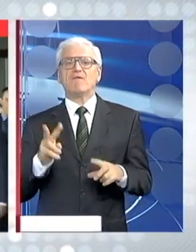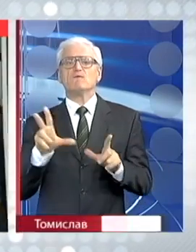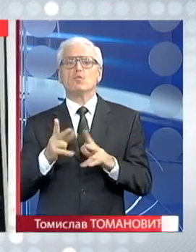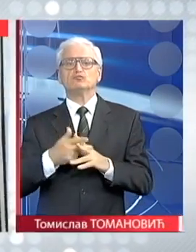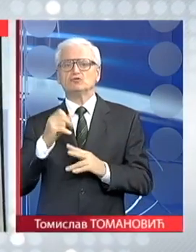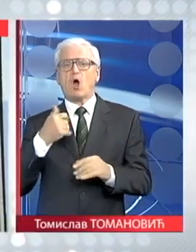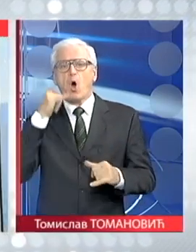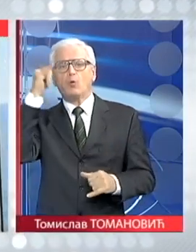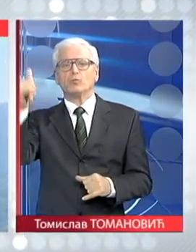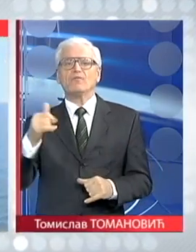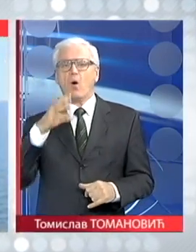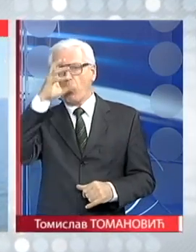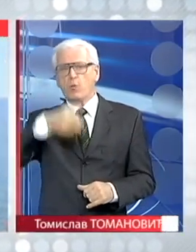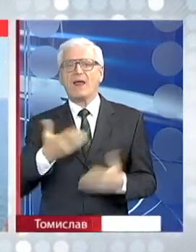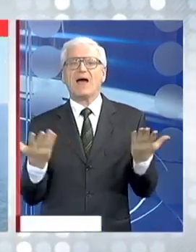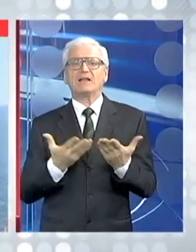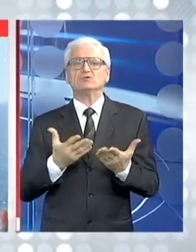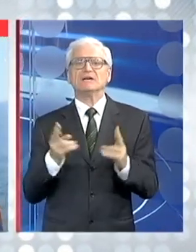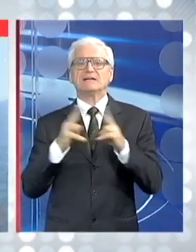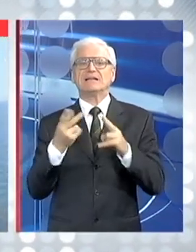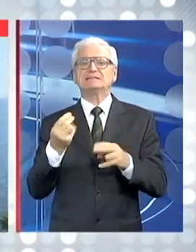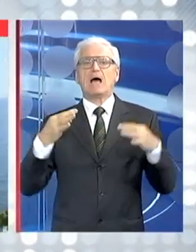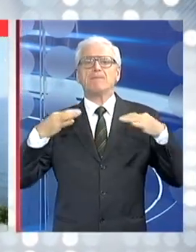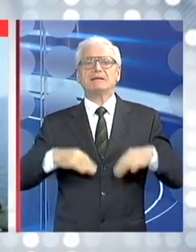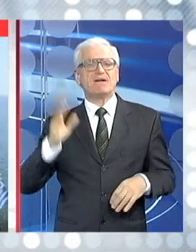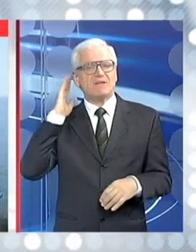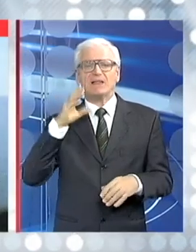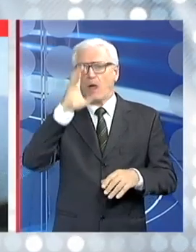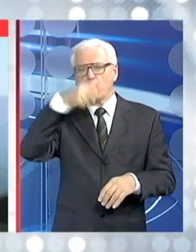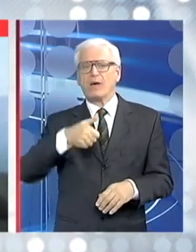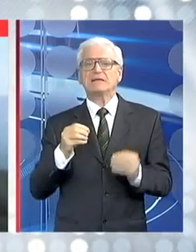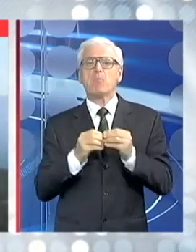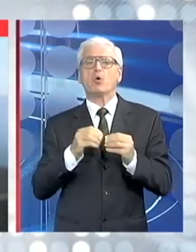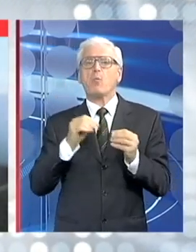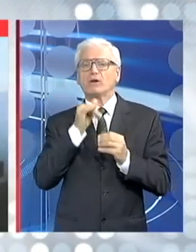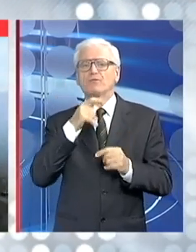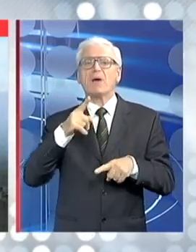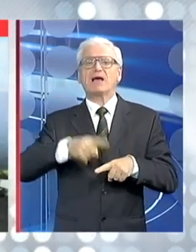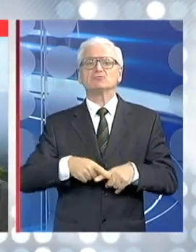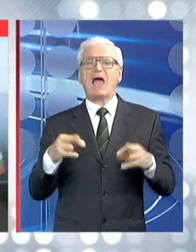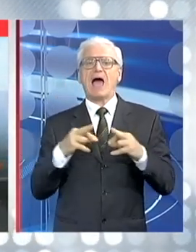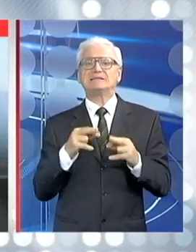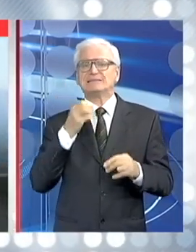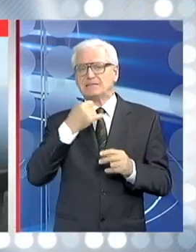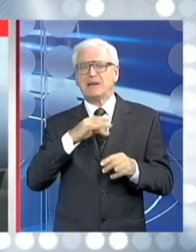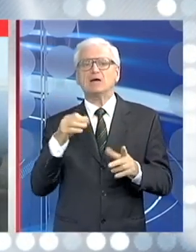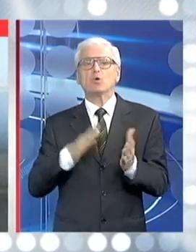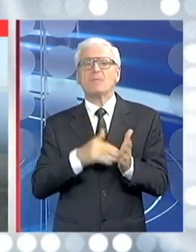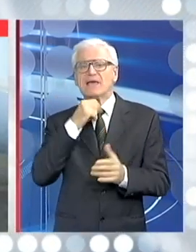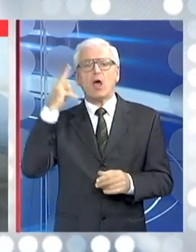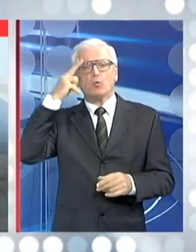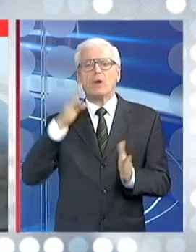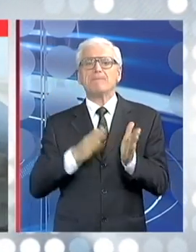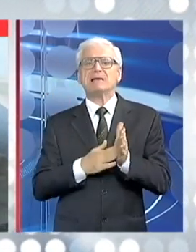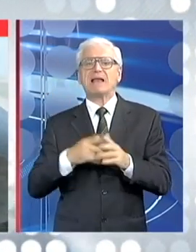Predsednik Vučić otputovao je u Varnu, gde će se sastati s premijerima Bugarske Bojkom Borisovom, Grčke Aleksisom Ciprasom i